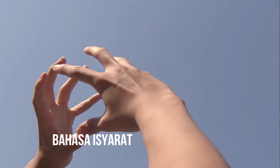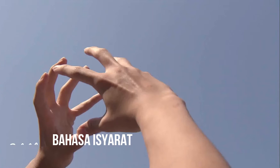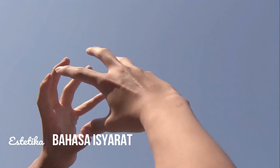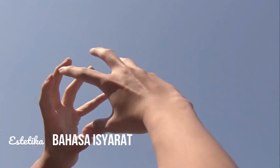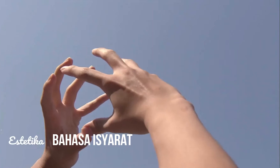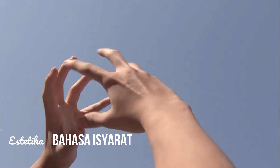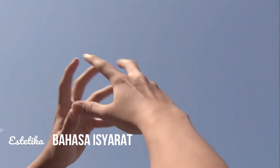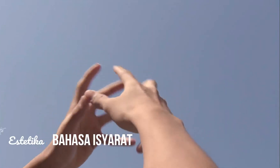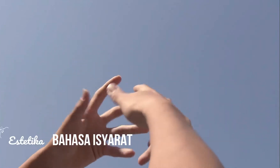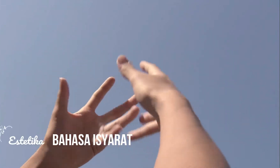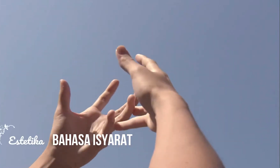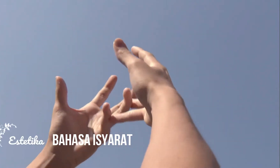di